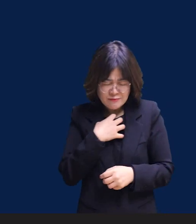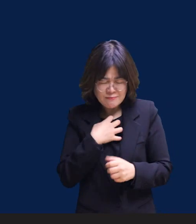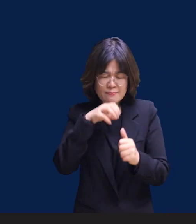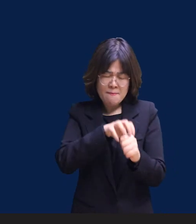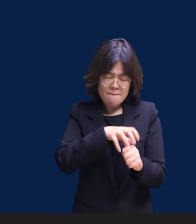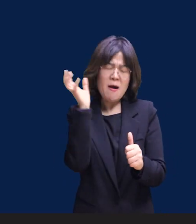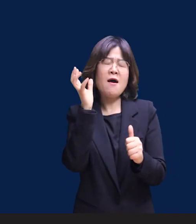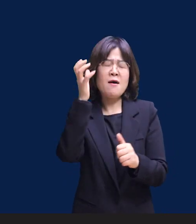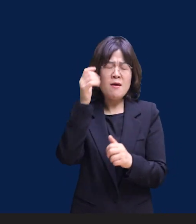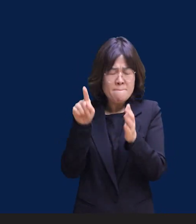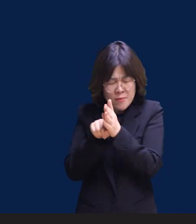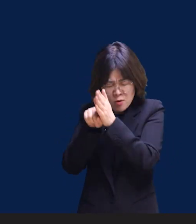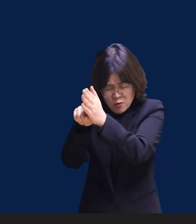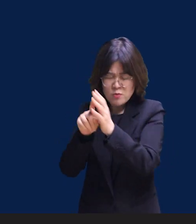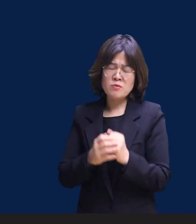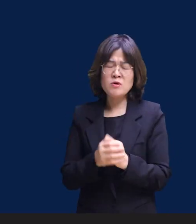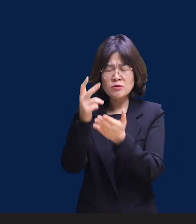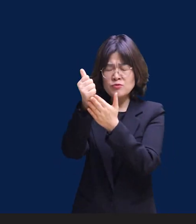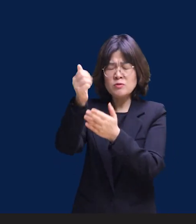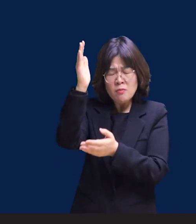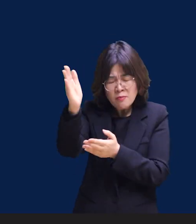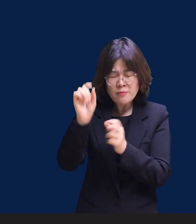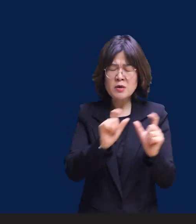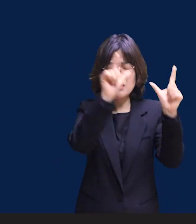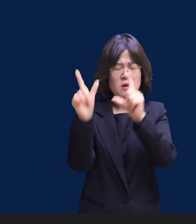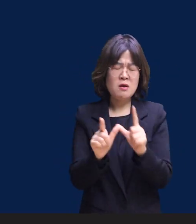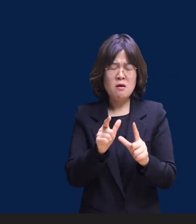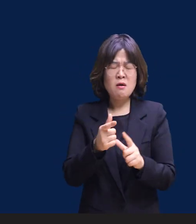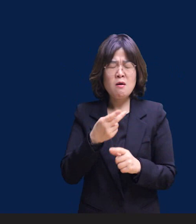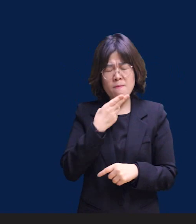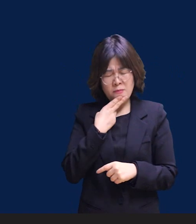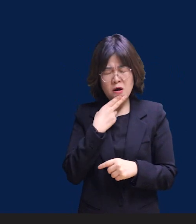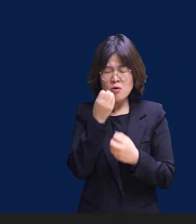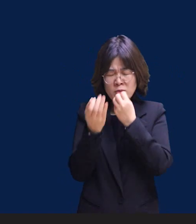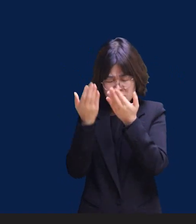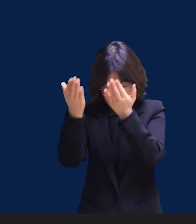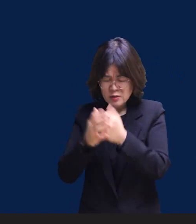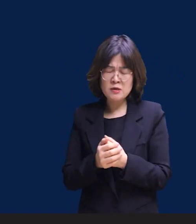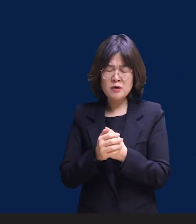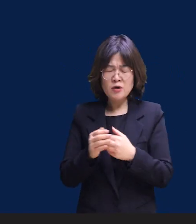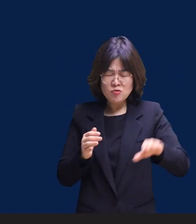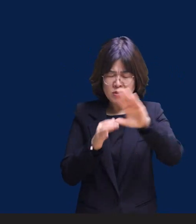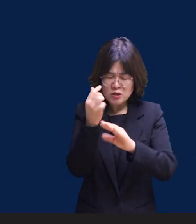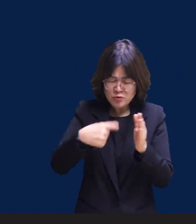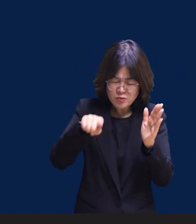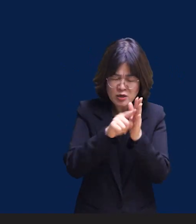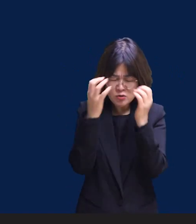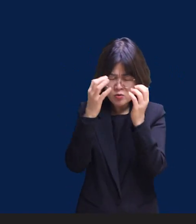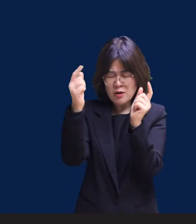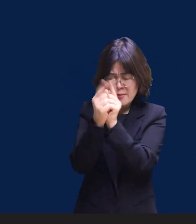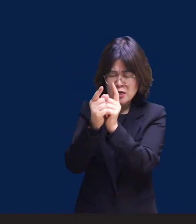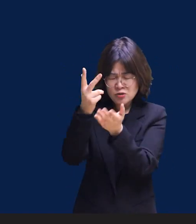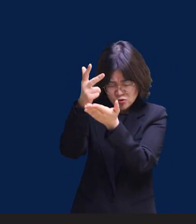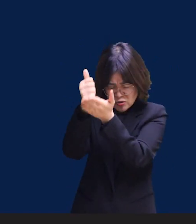슬픔의 사슬을 끊을 수 있다는 사실을 믿으며 주님 없이 살 수 없음을 고백합니다. 저희를 위하여